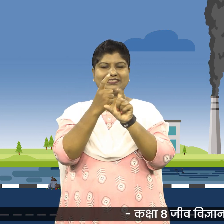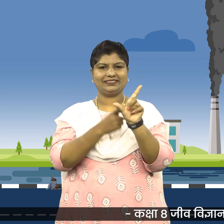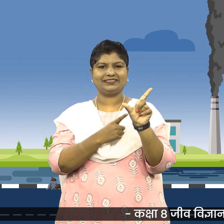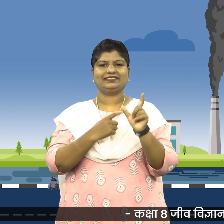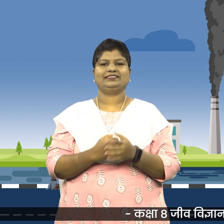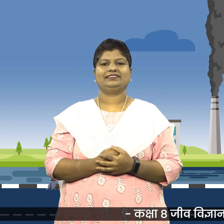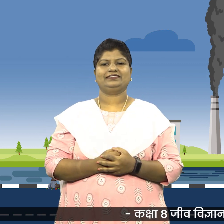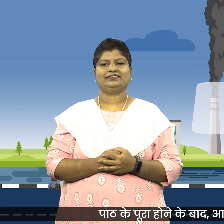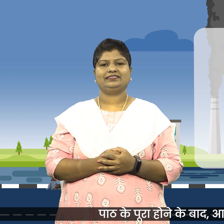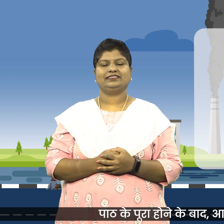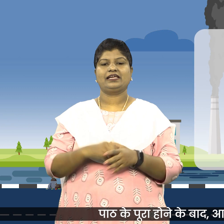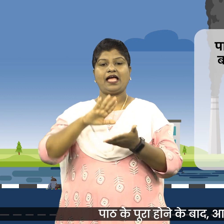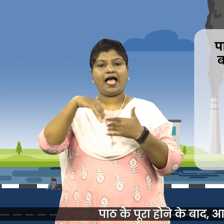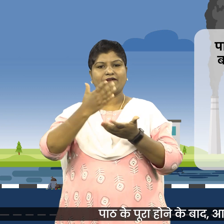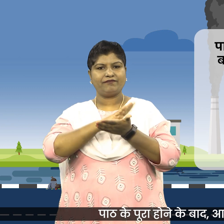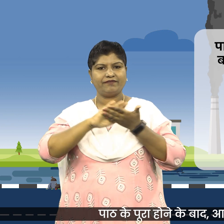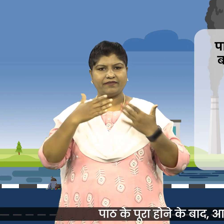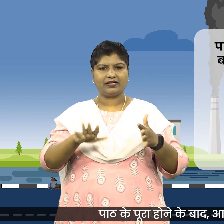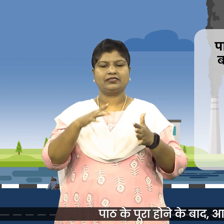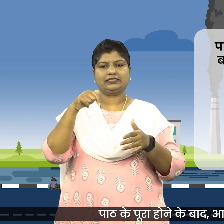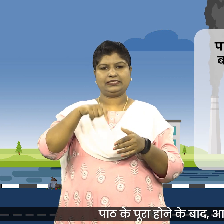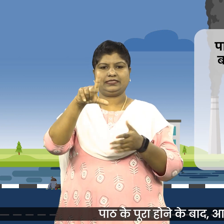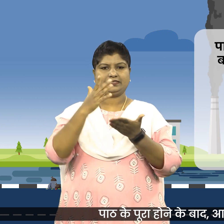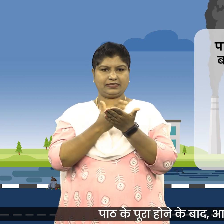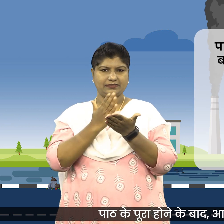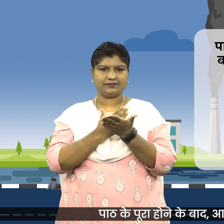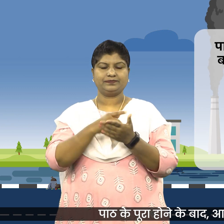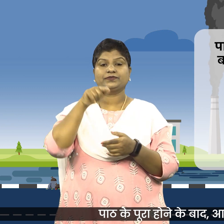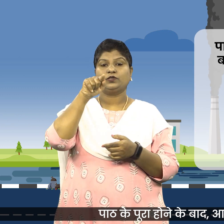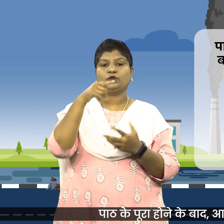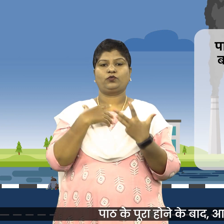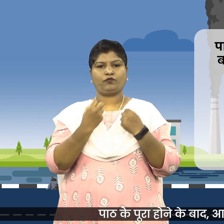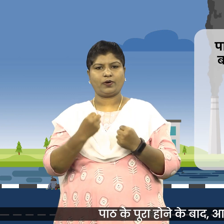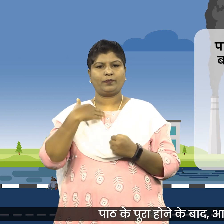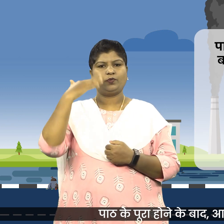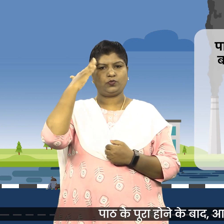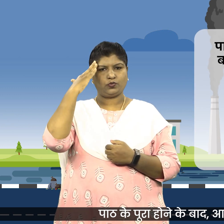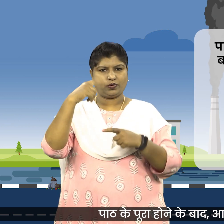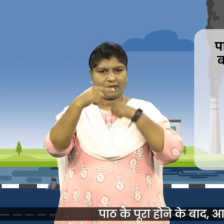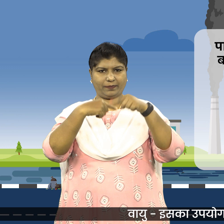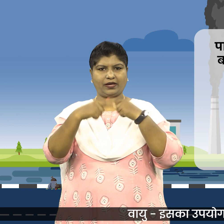हूं। पाठ के पूरा होने के बाद आप इसके बारे में जानेंगे।